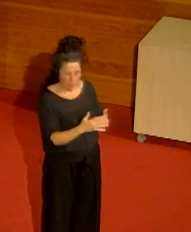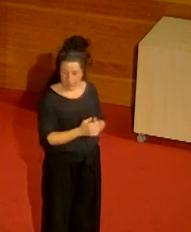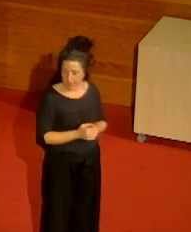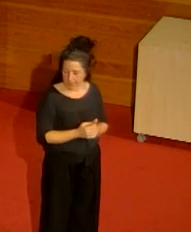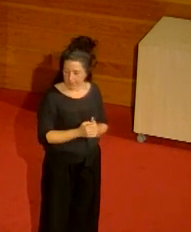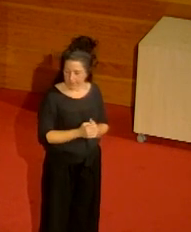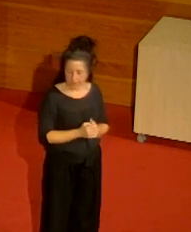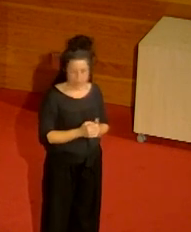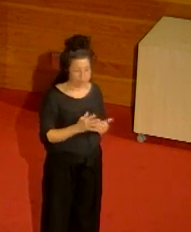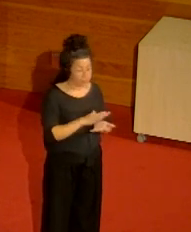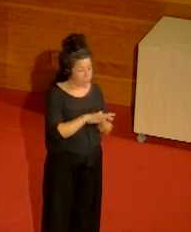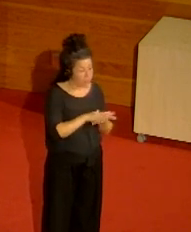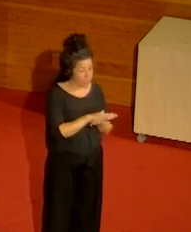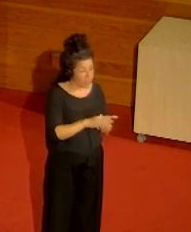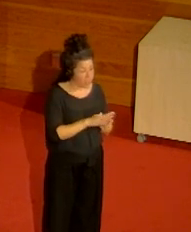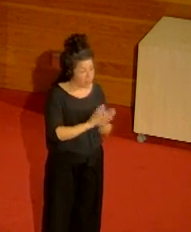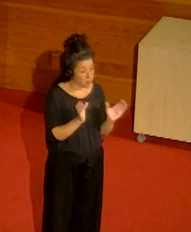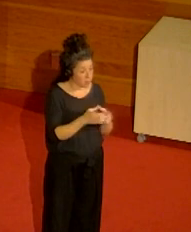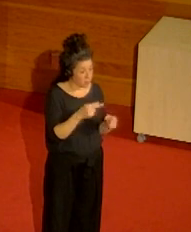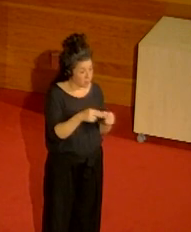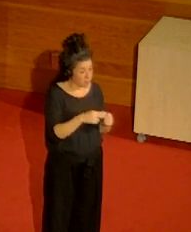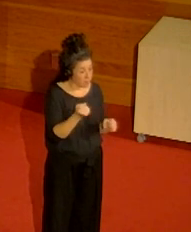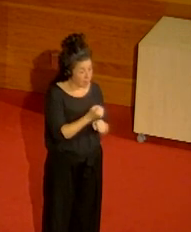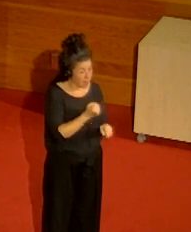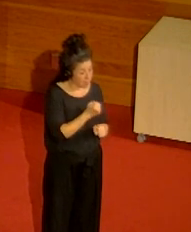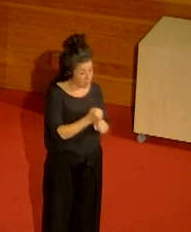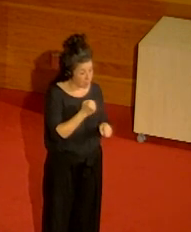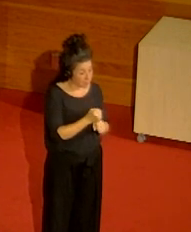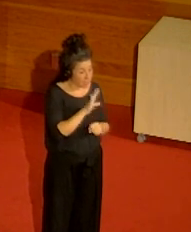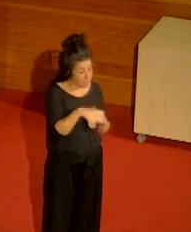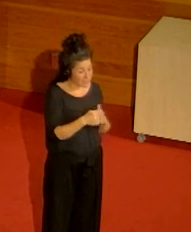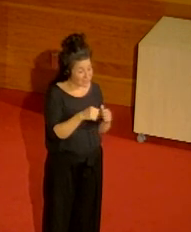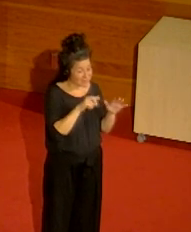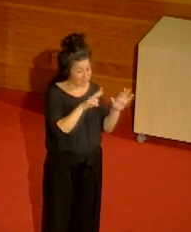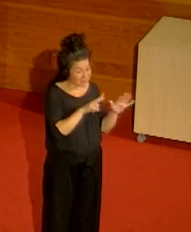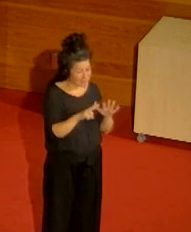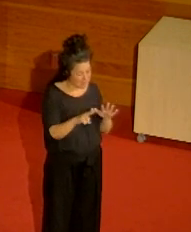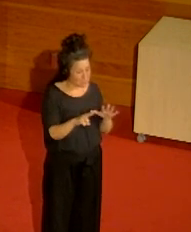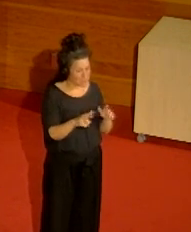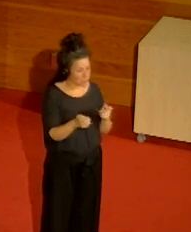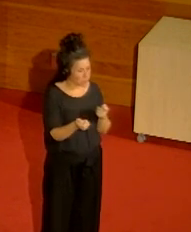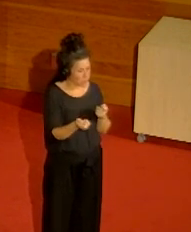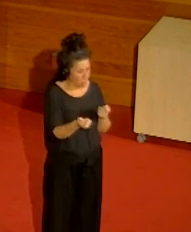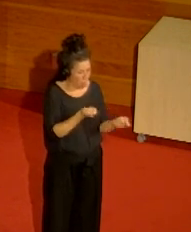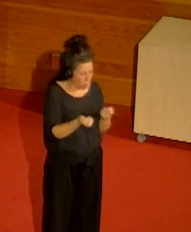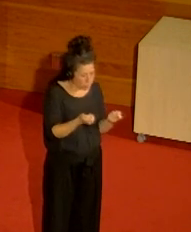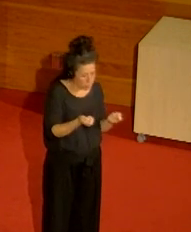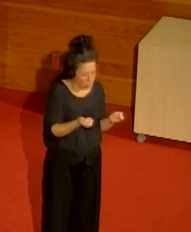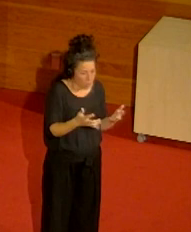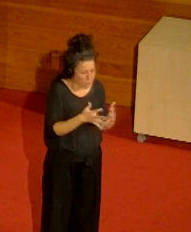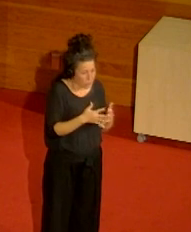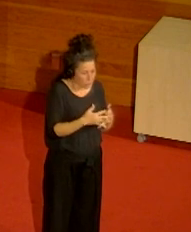les hablaba que el partido laborista era el que hasta el año 77 dominó la vida pública política y todas las estructuras de poder